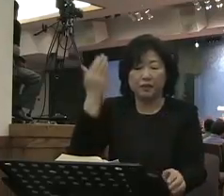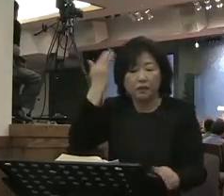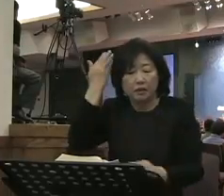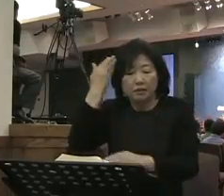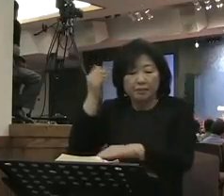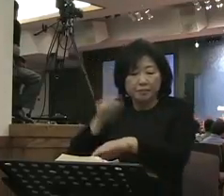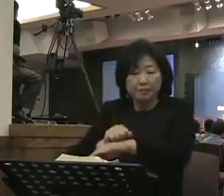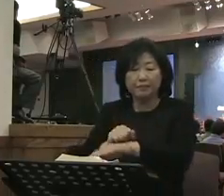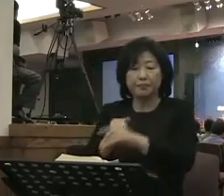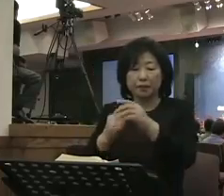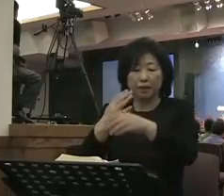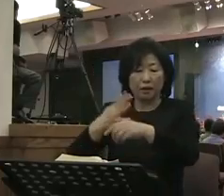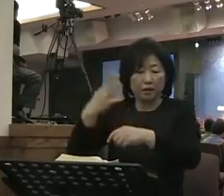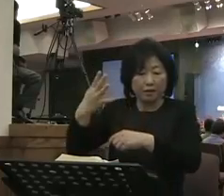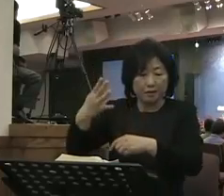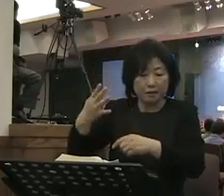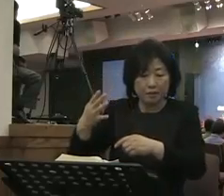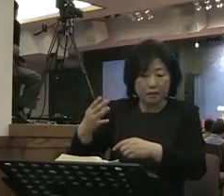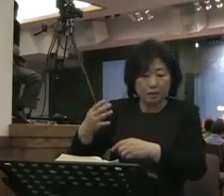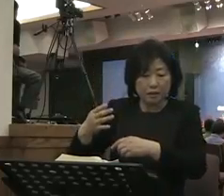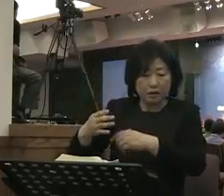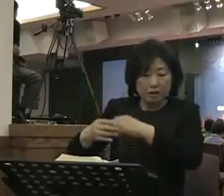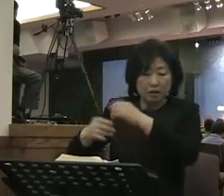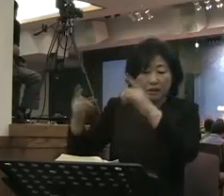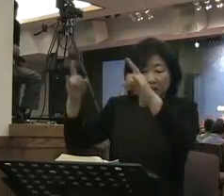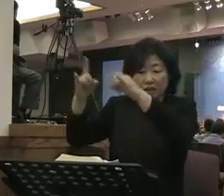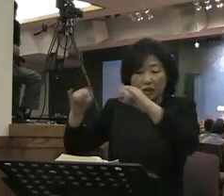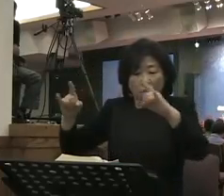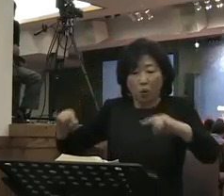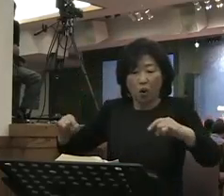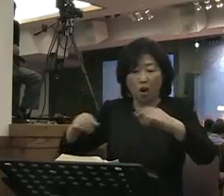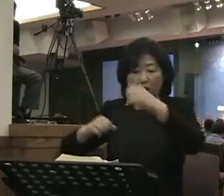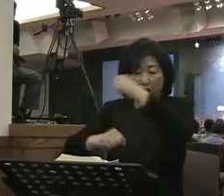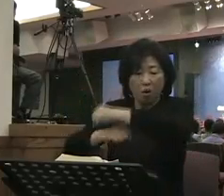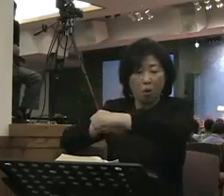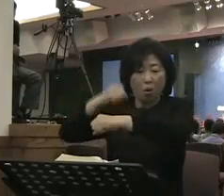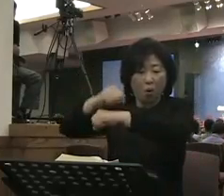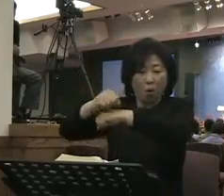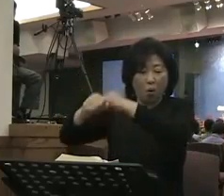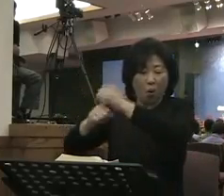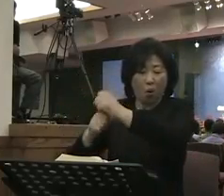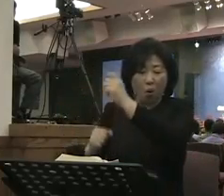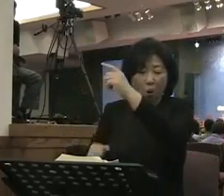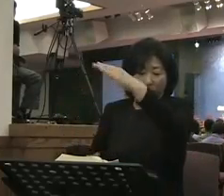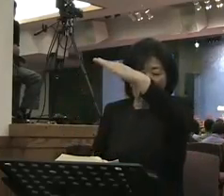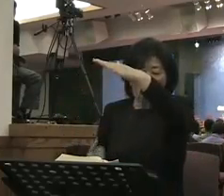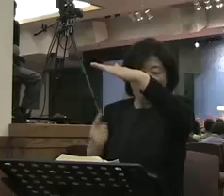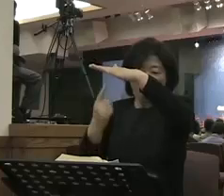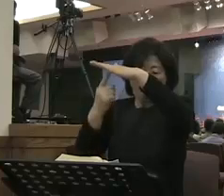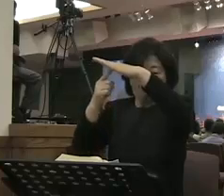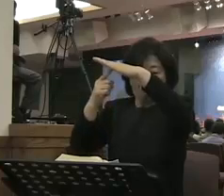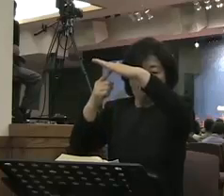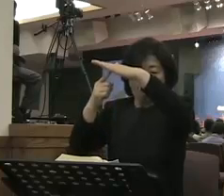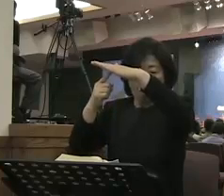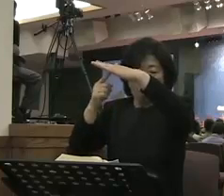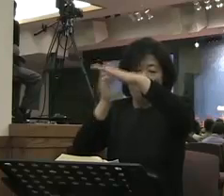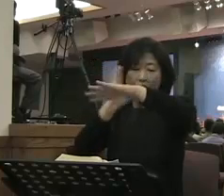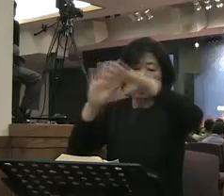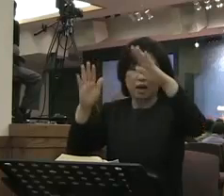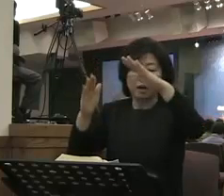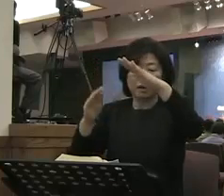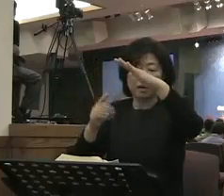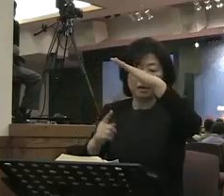4절 말씀을 보니 성과 대를 쌓아 대 꼭대기를 하늘에 닿게 하여 우리의 이름을 내고 온